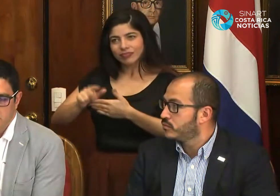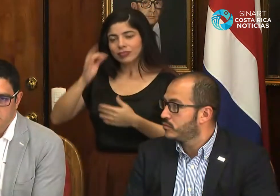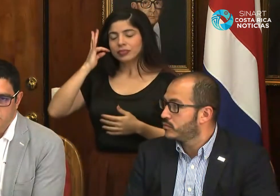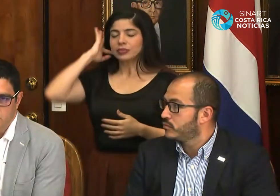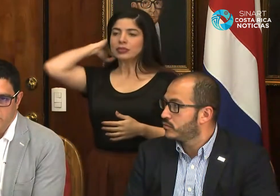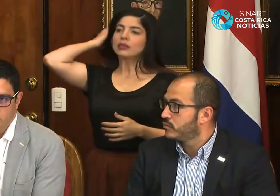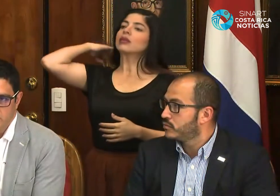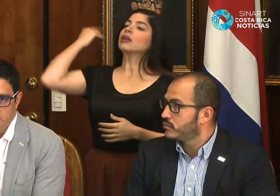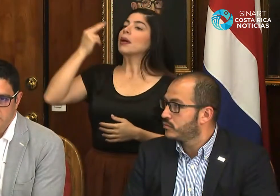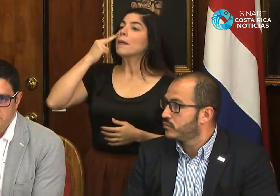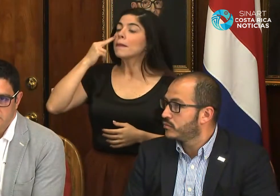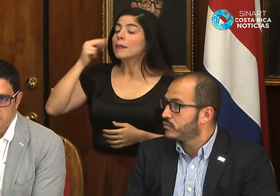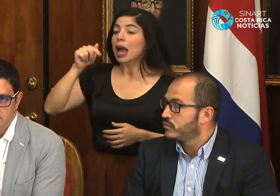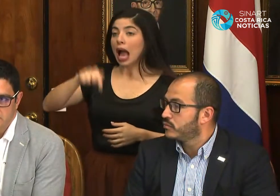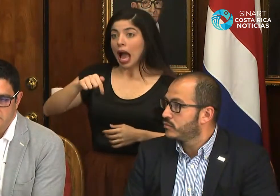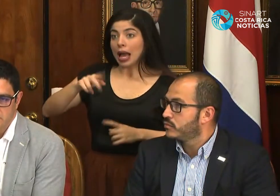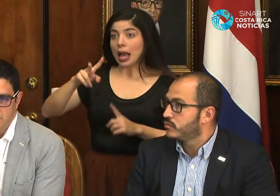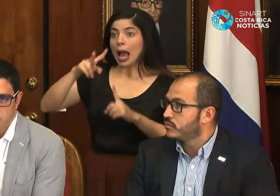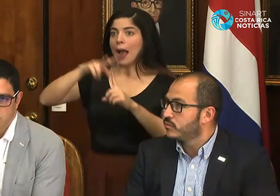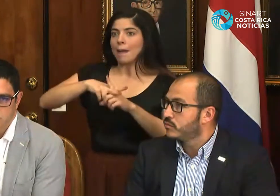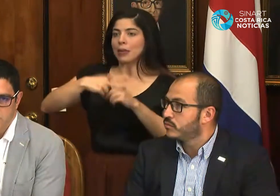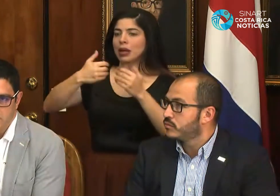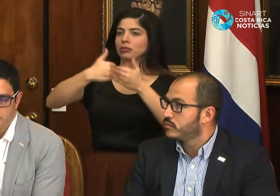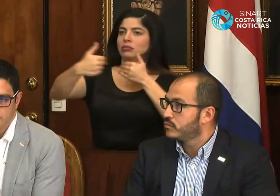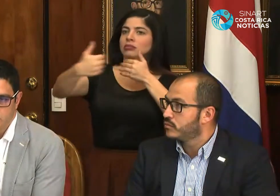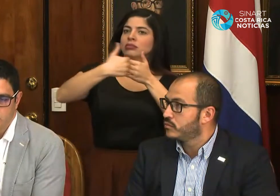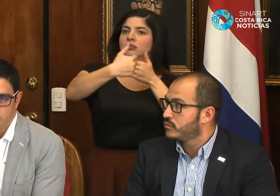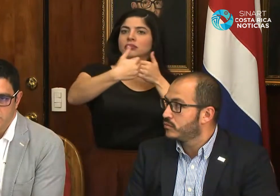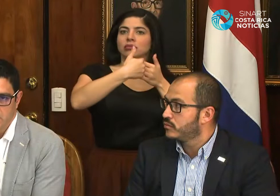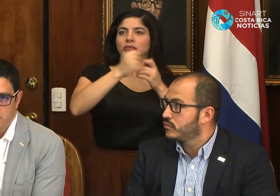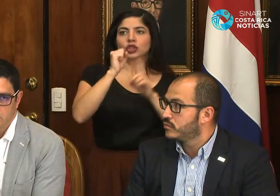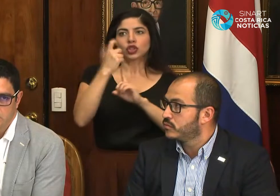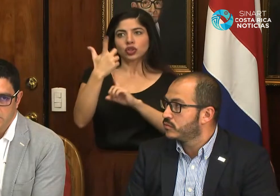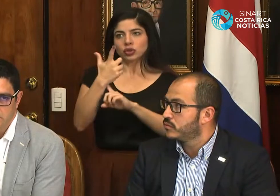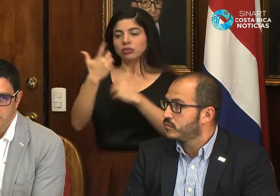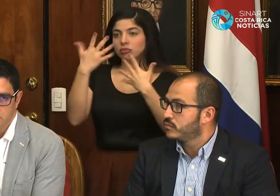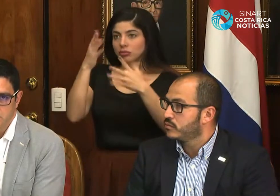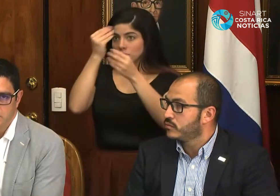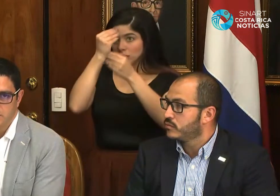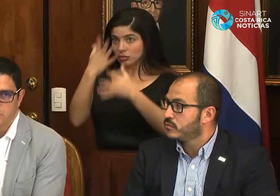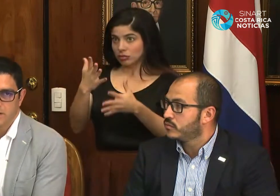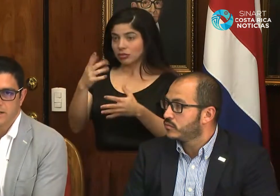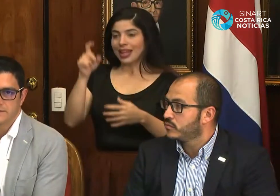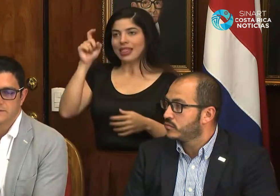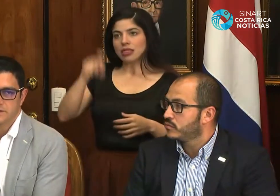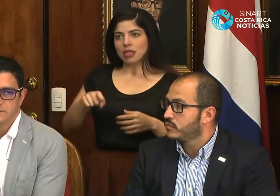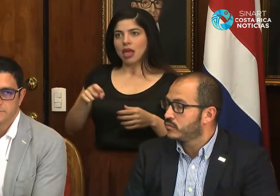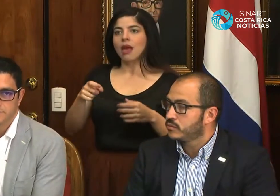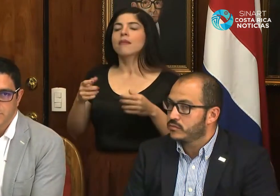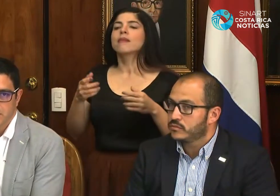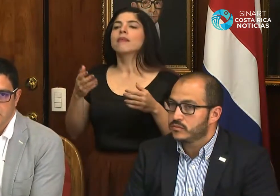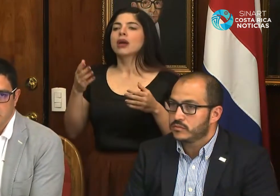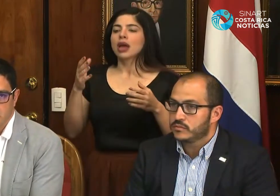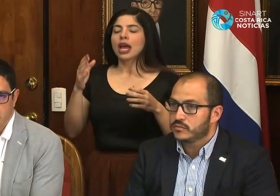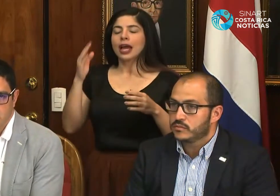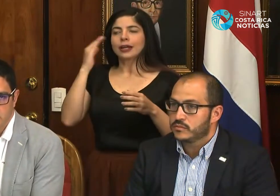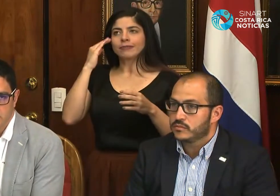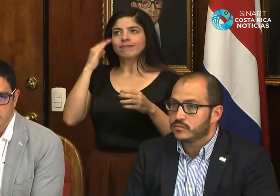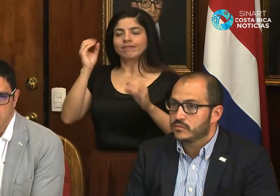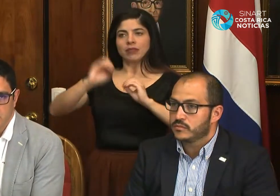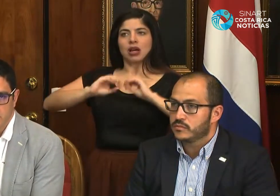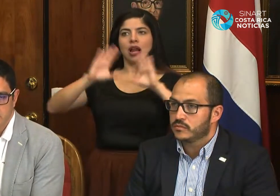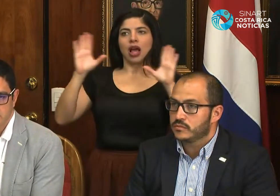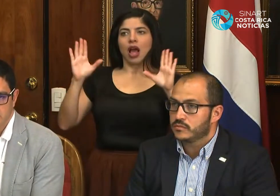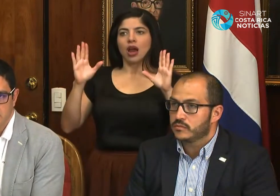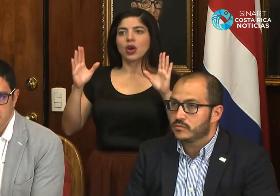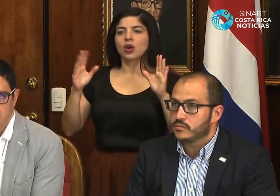Y ven que aquí hemos tomado medidas de distanciamiento social. Lo hemos indicado, aquí tenemos que tener un balance claro